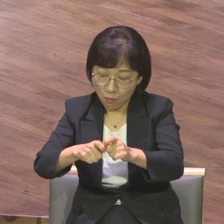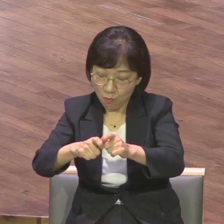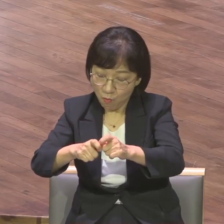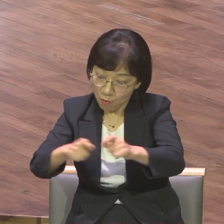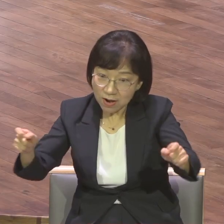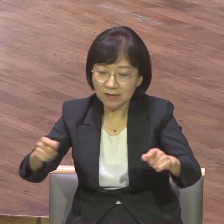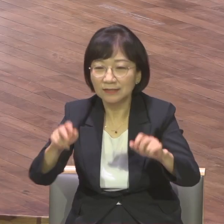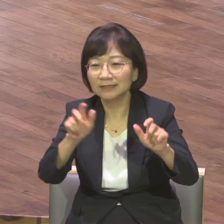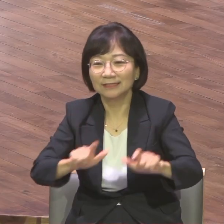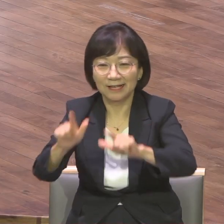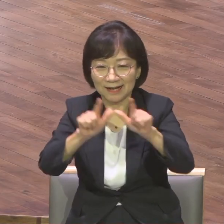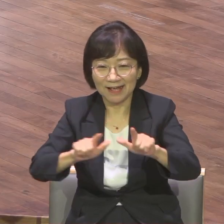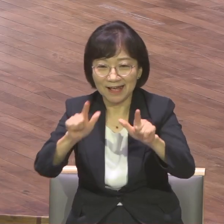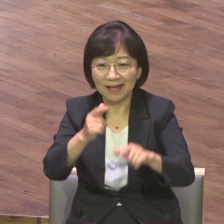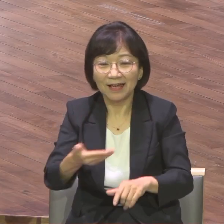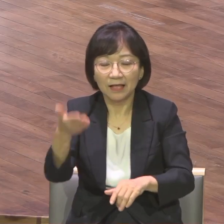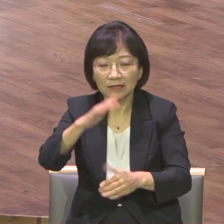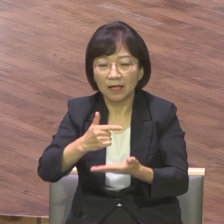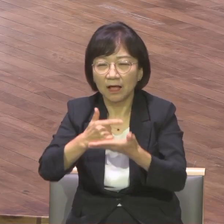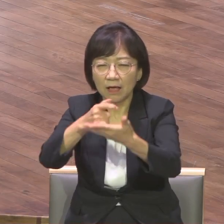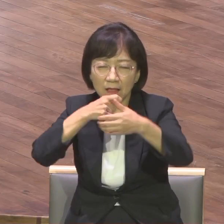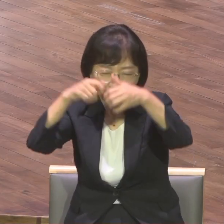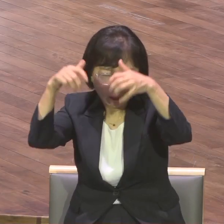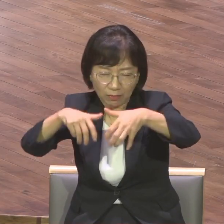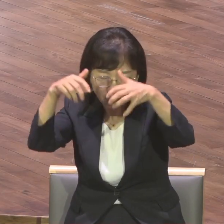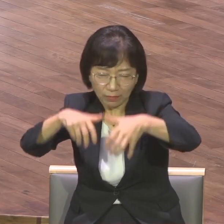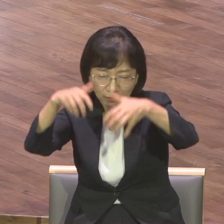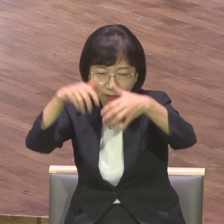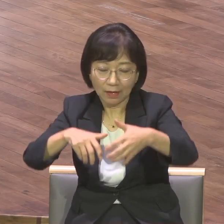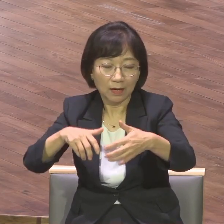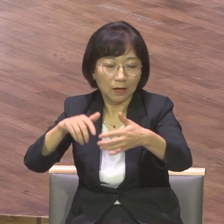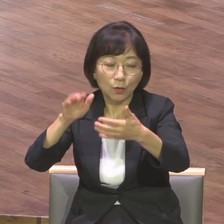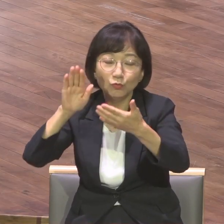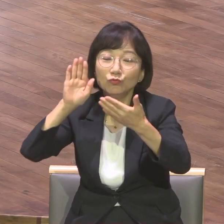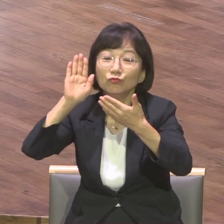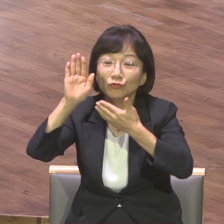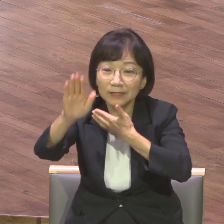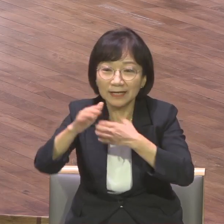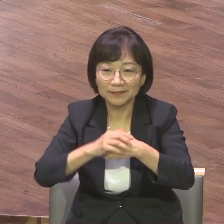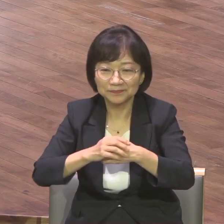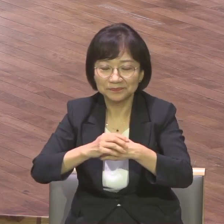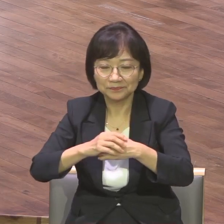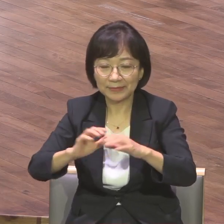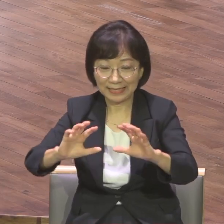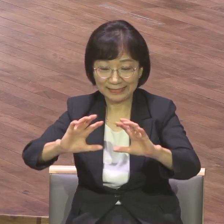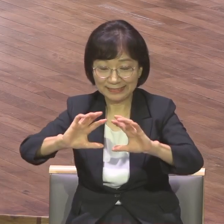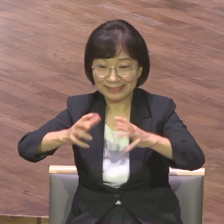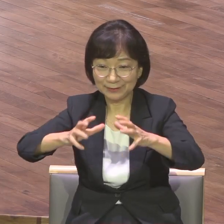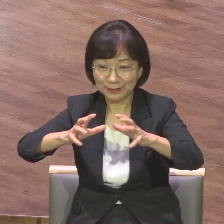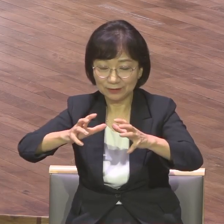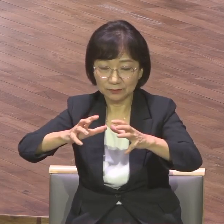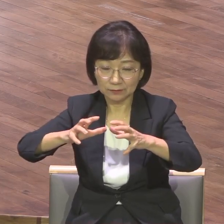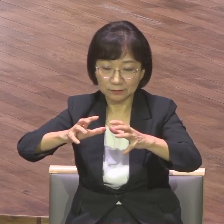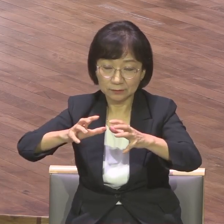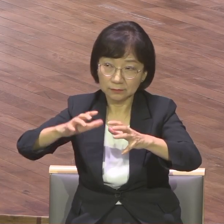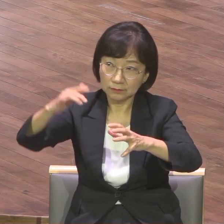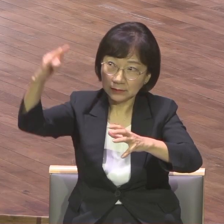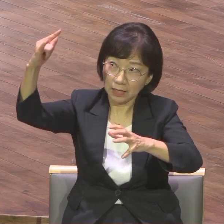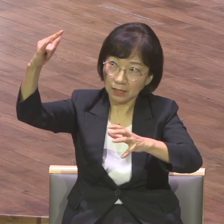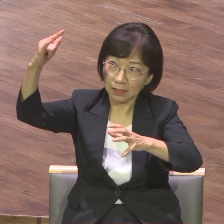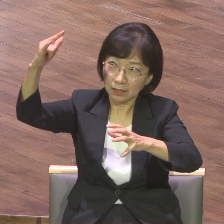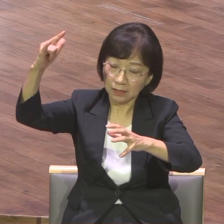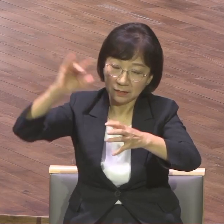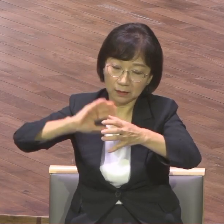살았어요. 그런데 노아 홍수가 터지면서 지구를 태양의 빛을 막고 있는